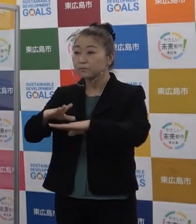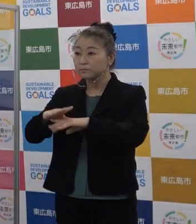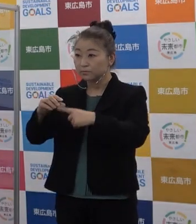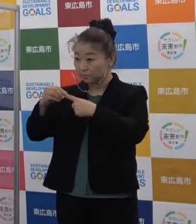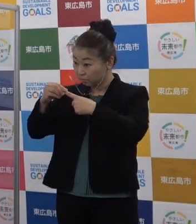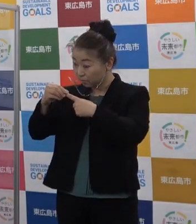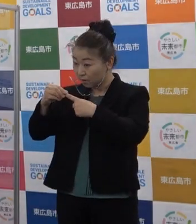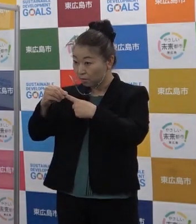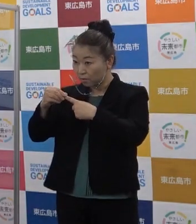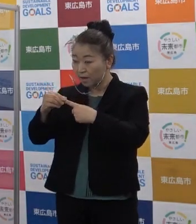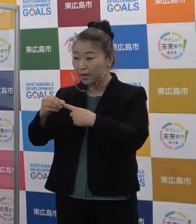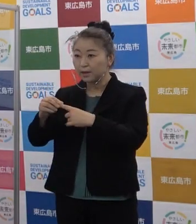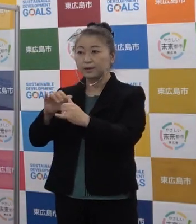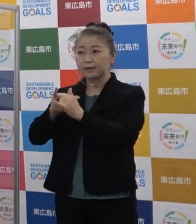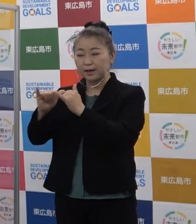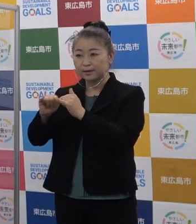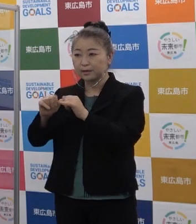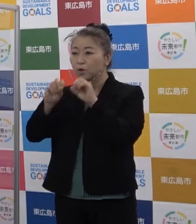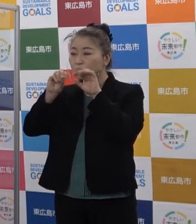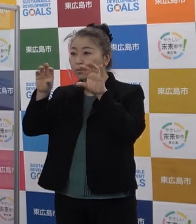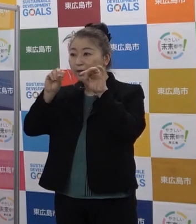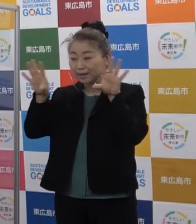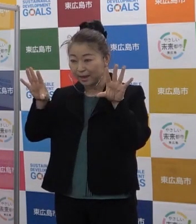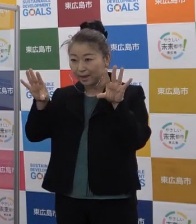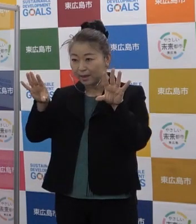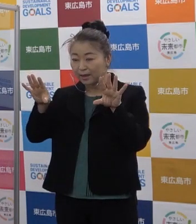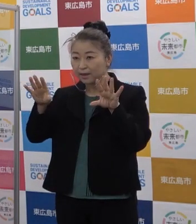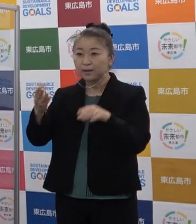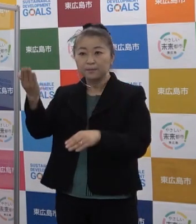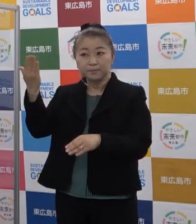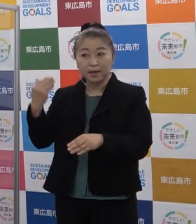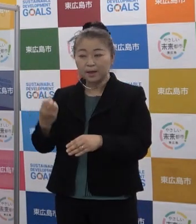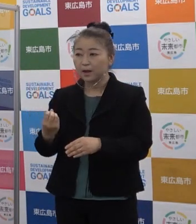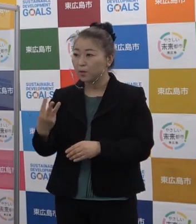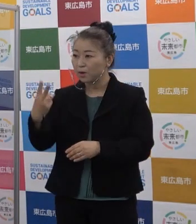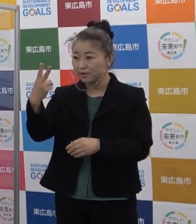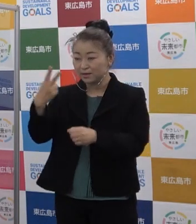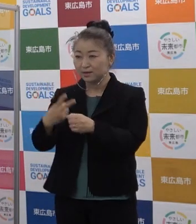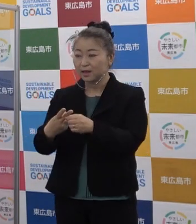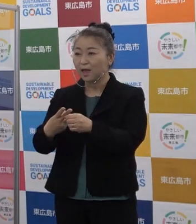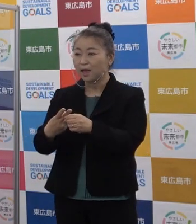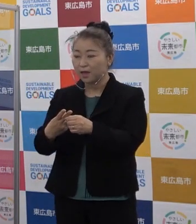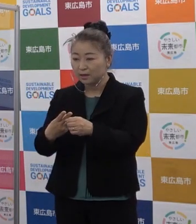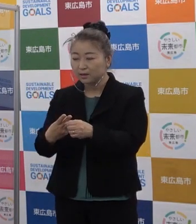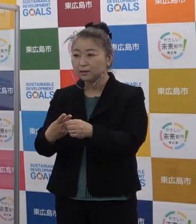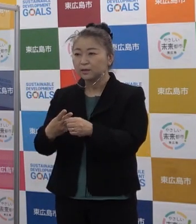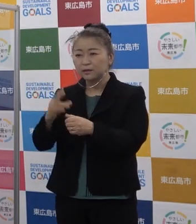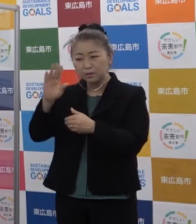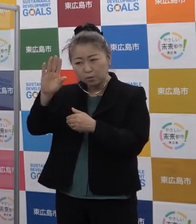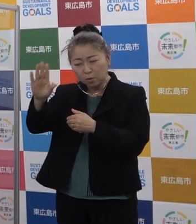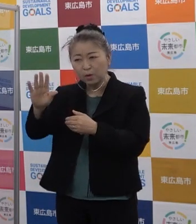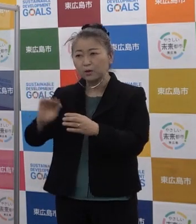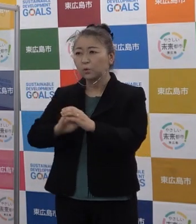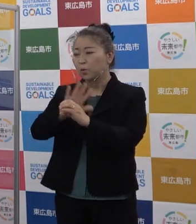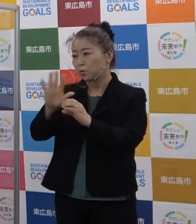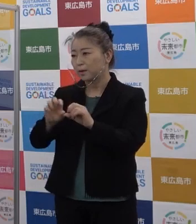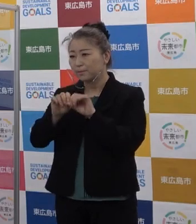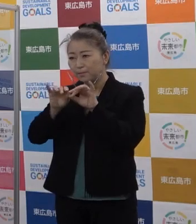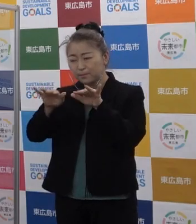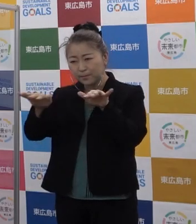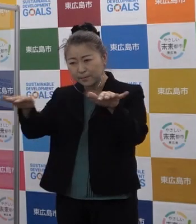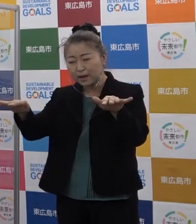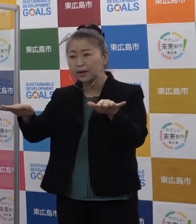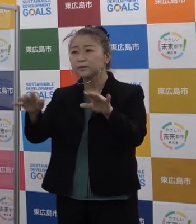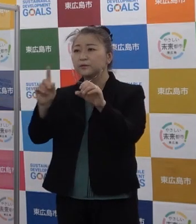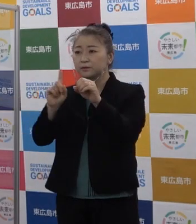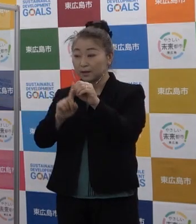呼びかけでありますが、これは令和2年以降コロナの感染ということもあり、